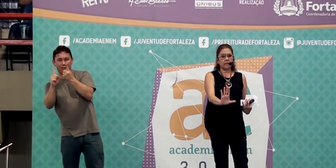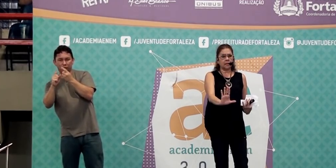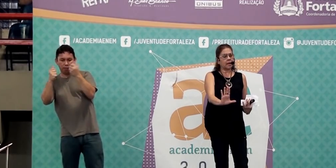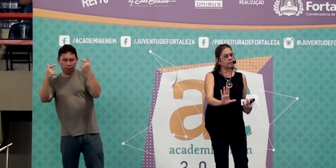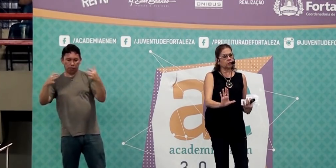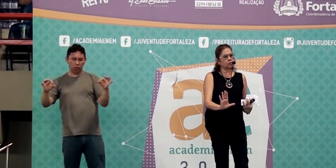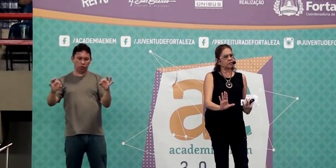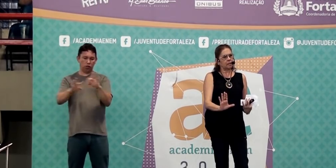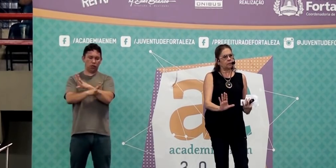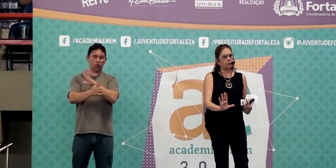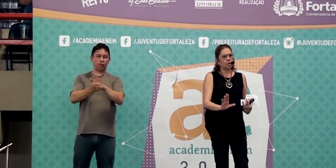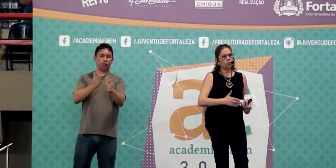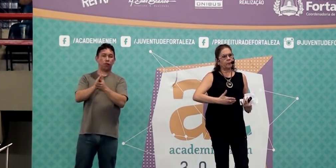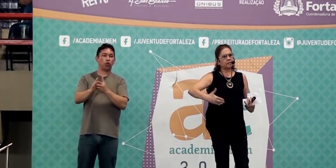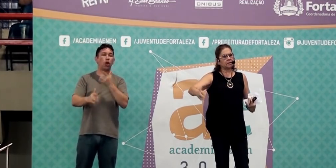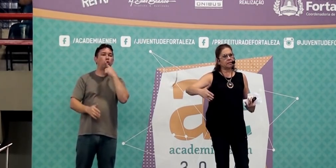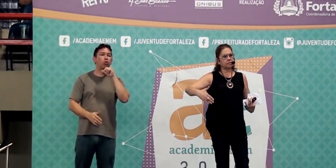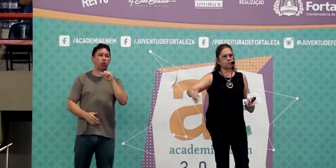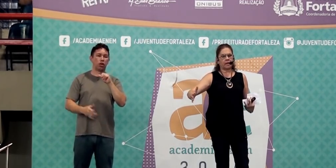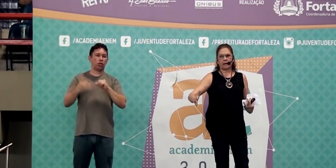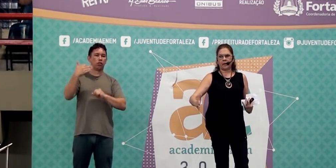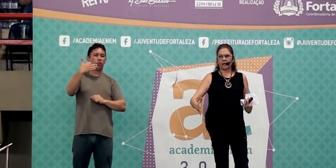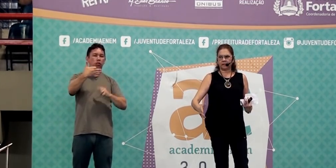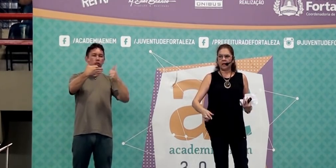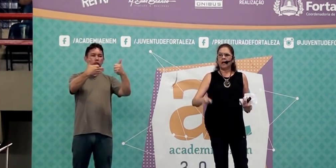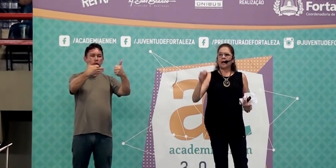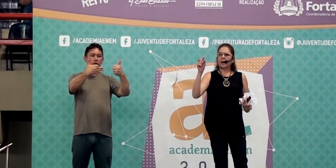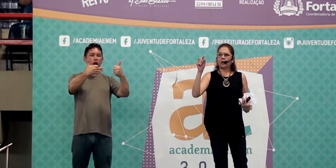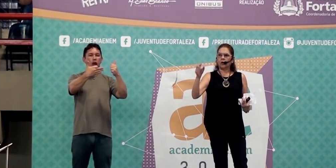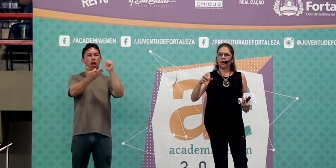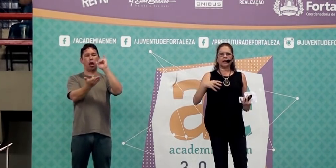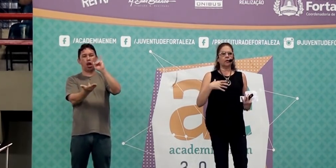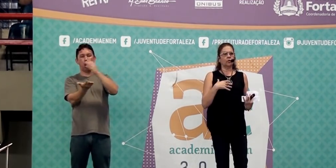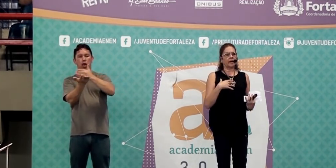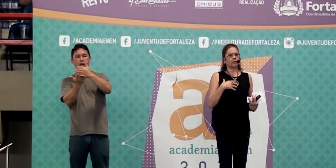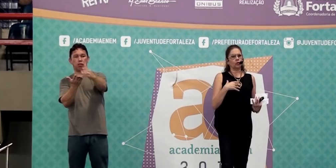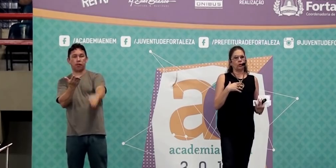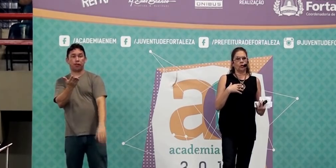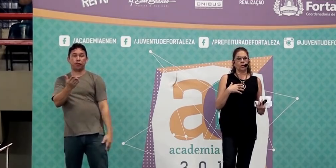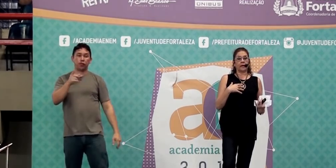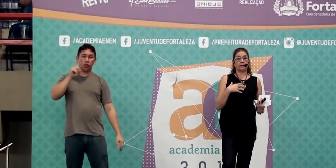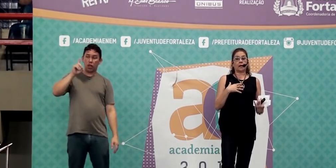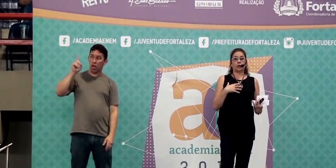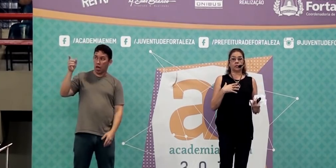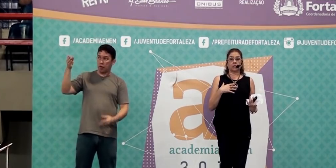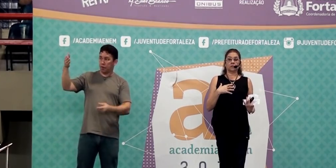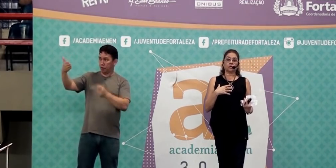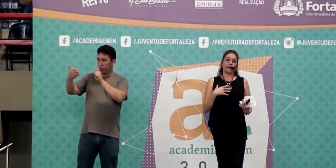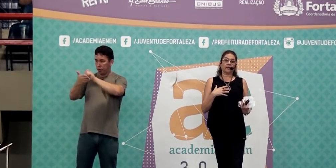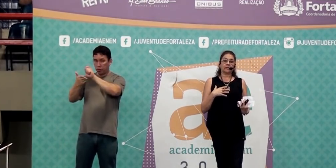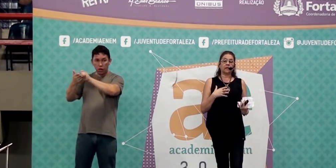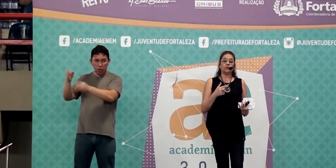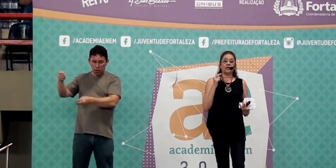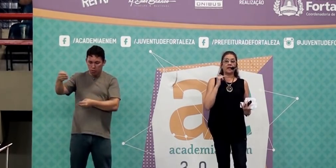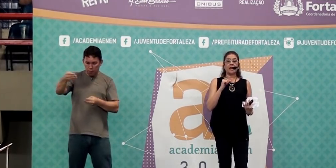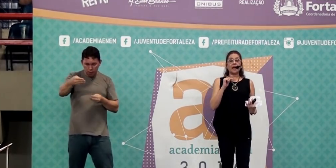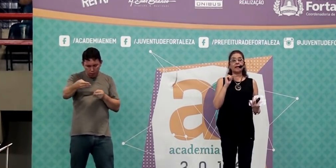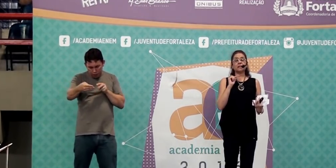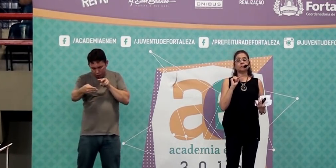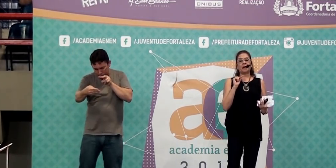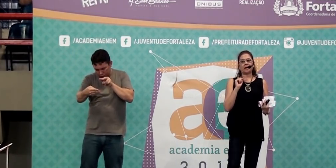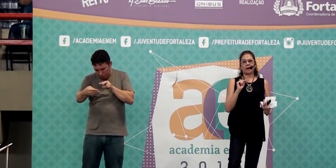termina aí a introdução. Não precisa esticar mais. Agora o leitor, quem está corrigindo sua redação,